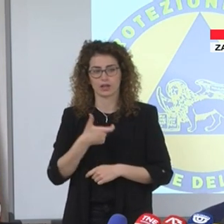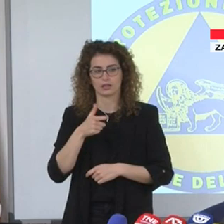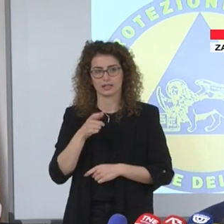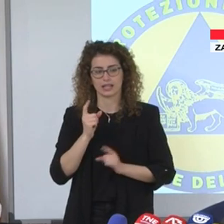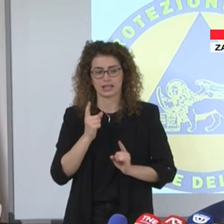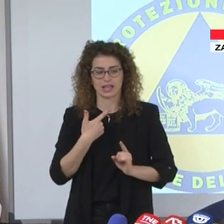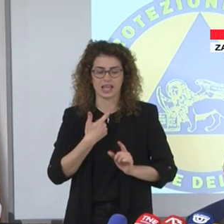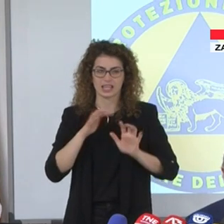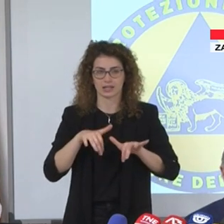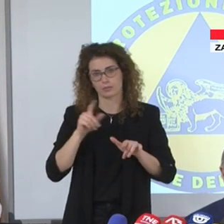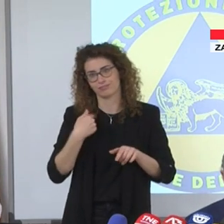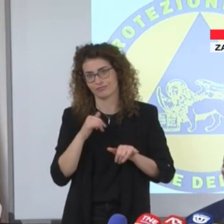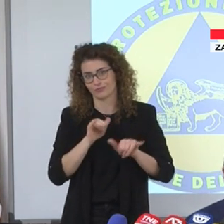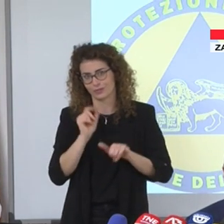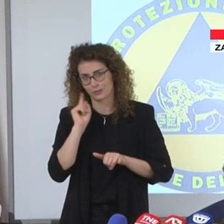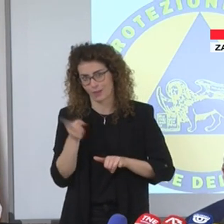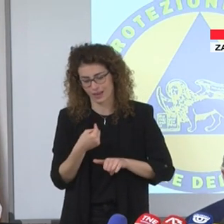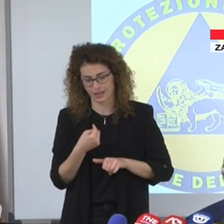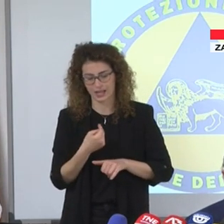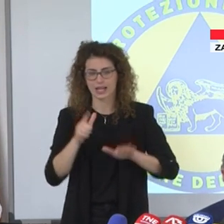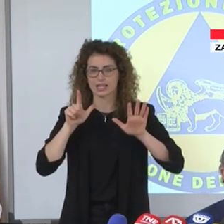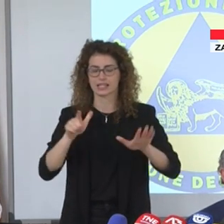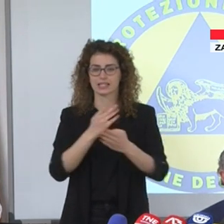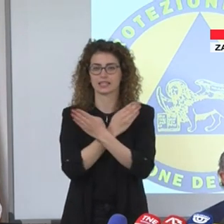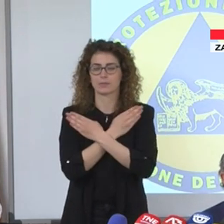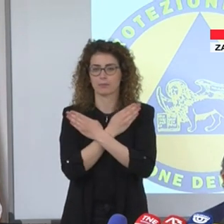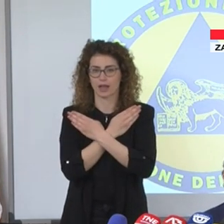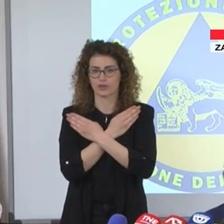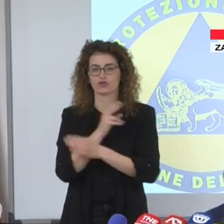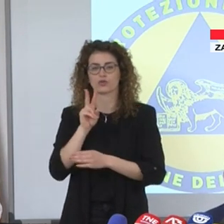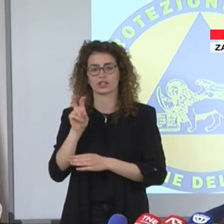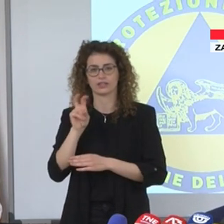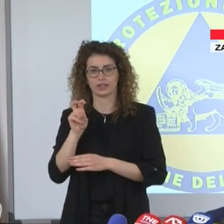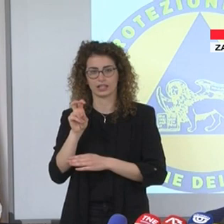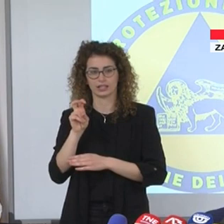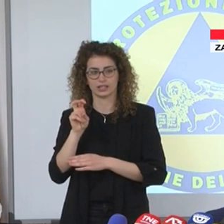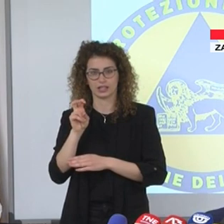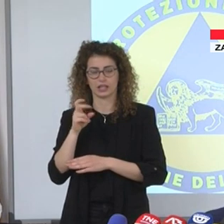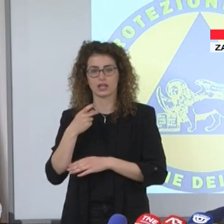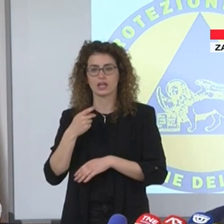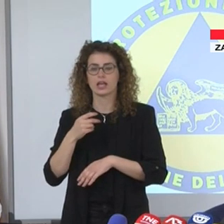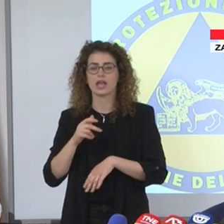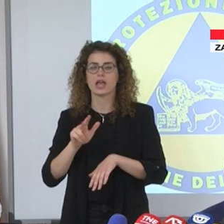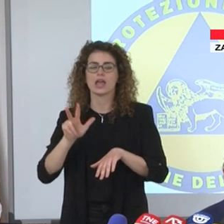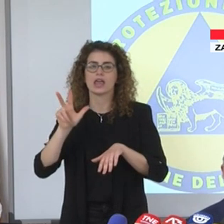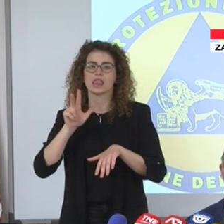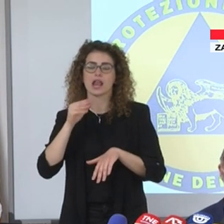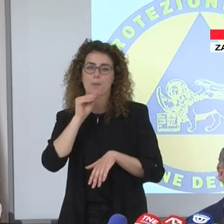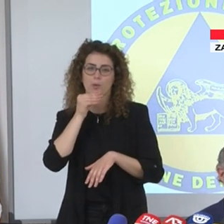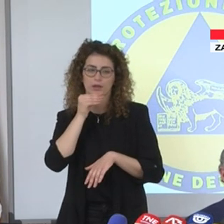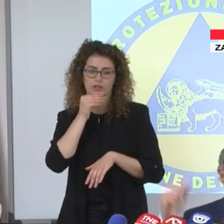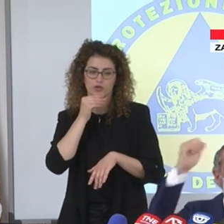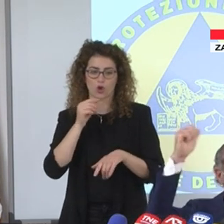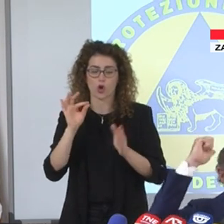scrivete, magari se vi informate, il 7 maggio 2020 alle 15:42, cioè lo stesso giorno, questo